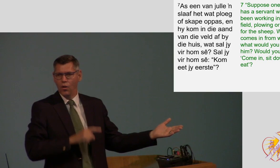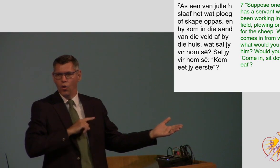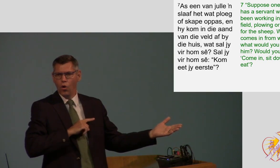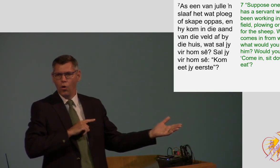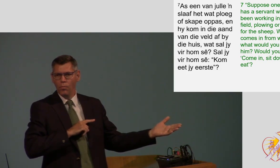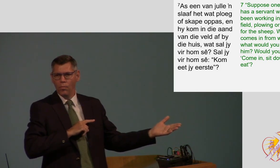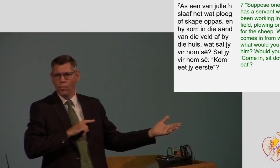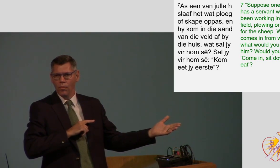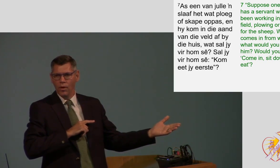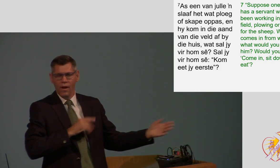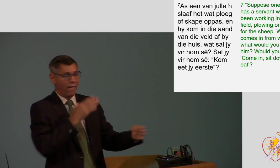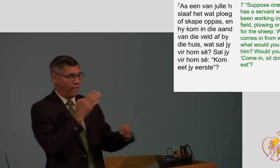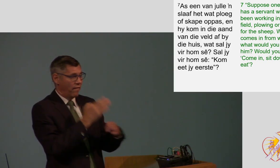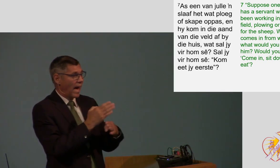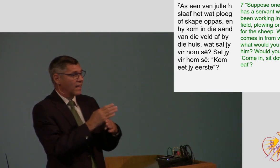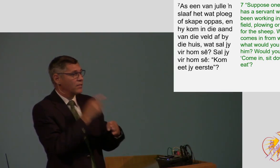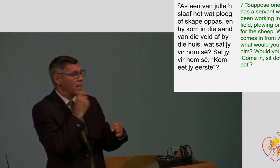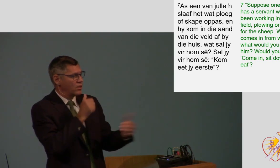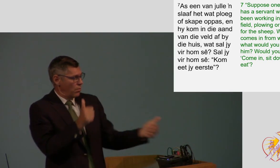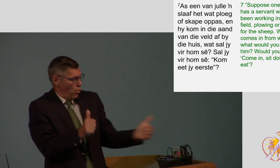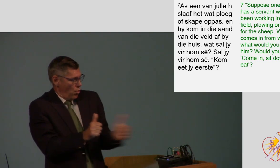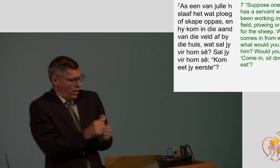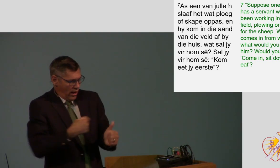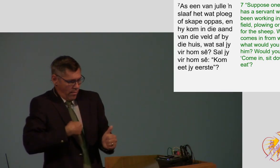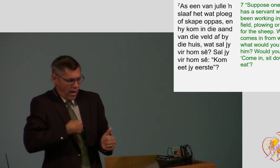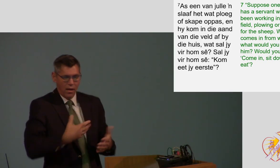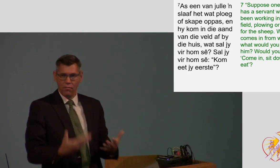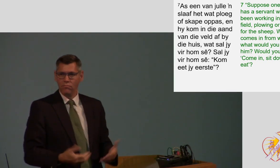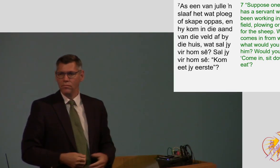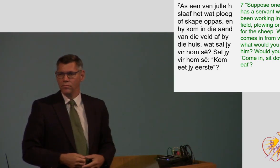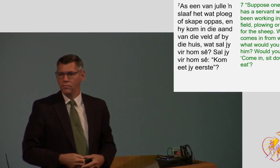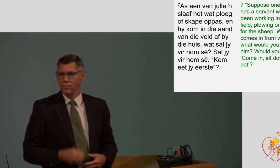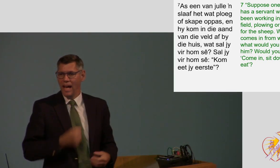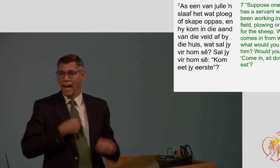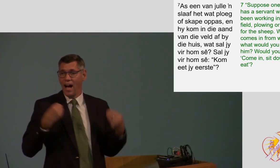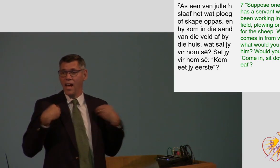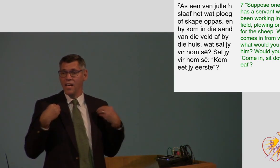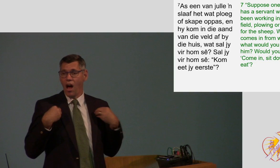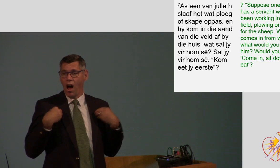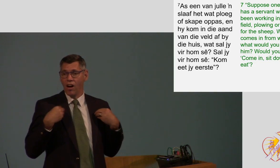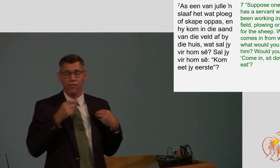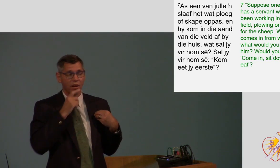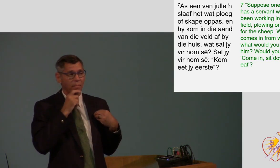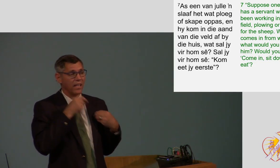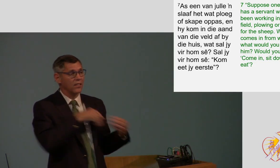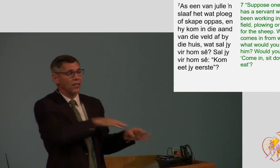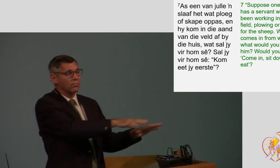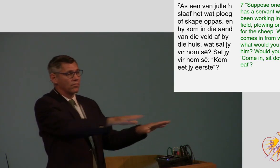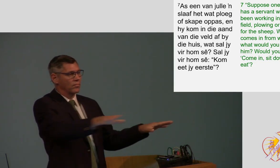Hoekom? Werksmense behoort aan my. Ek eienaar van mense.